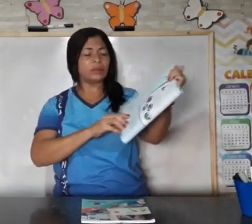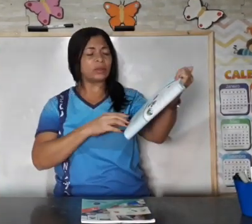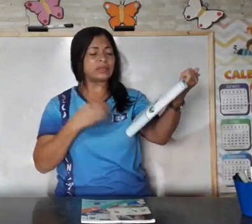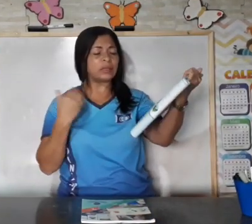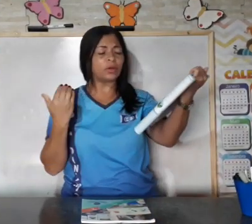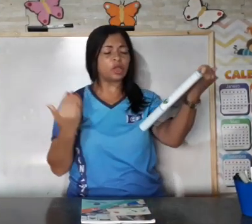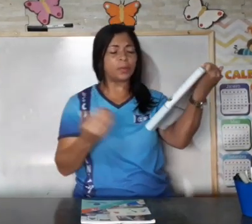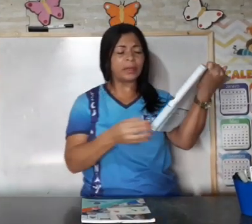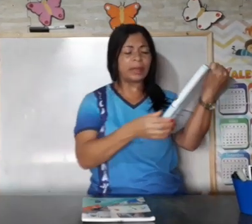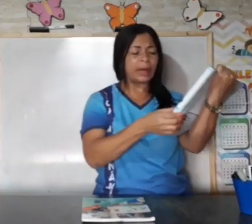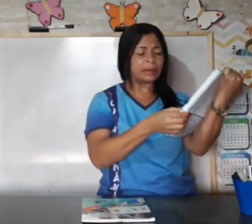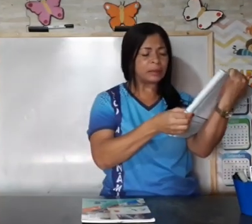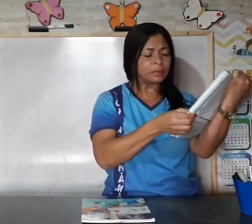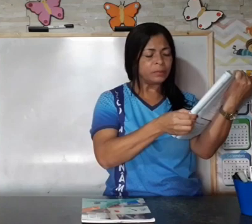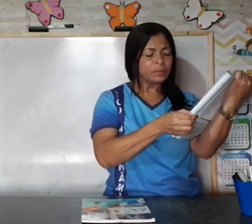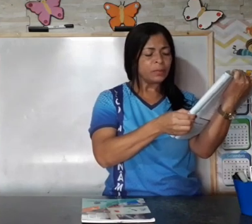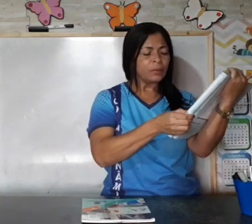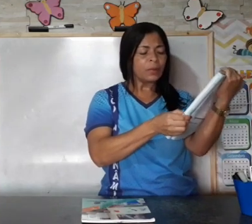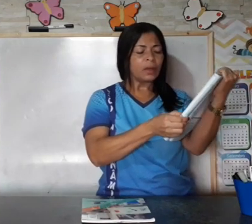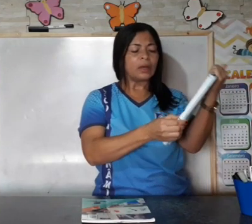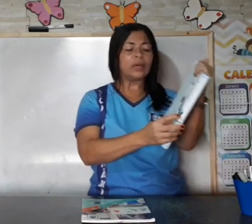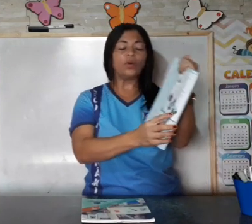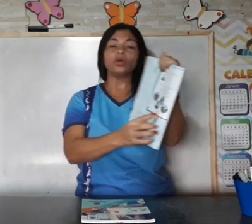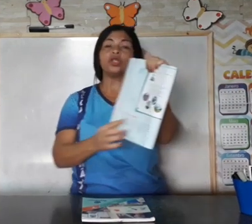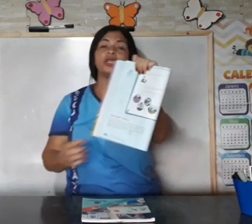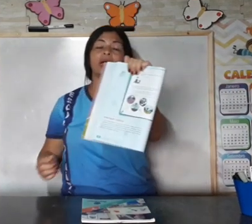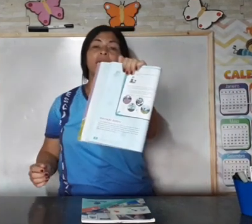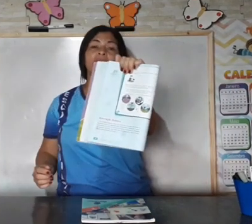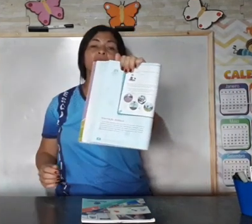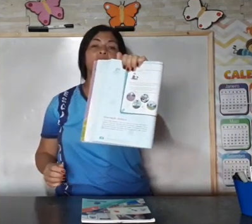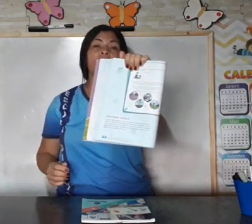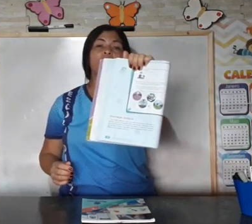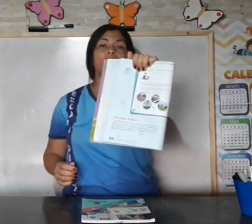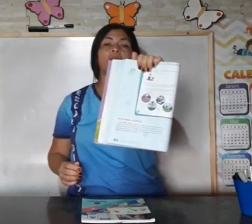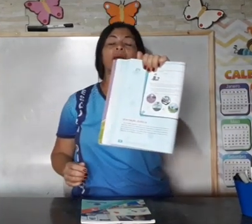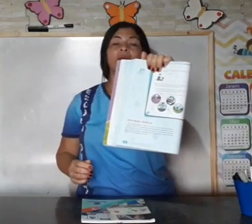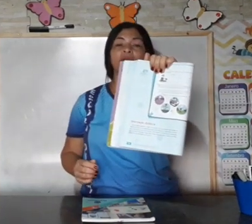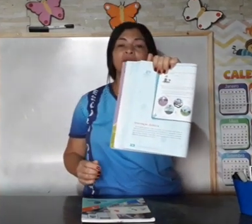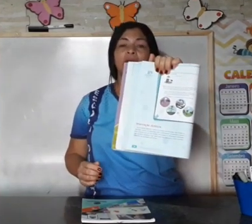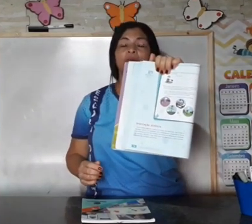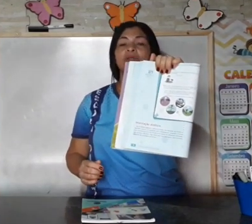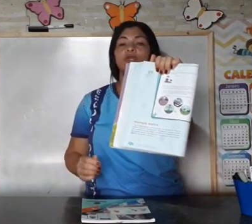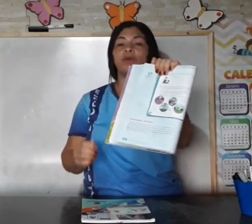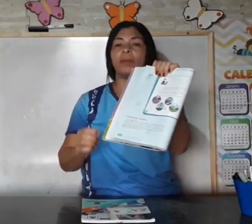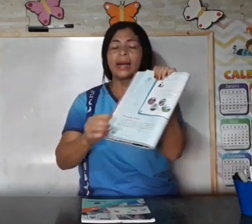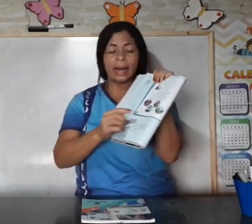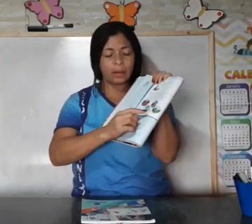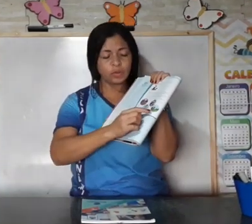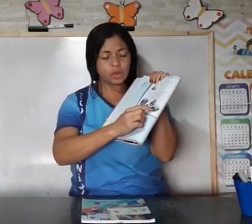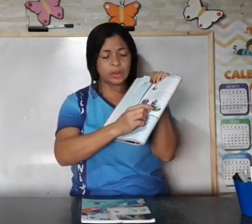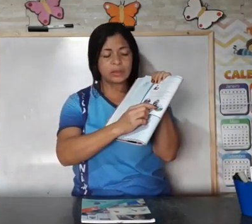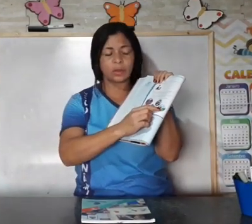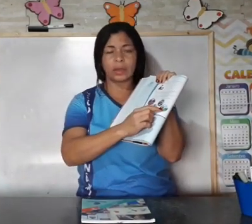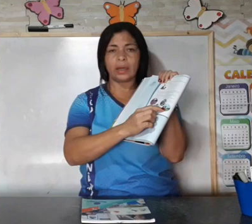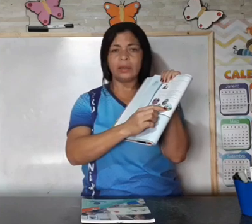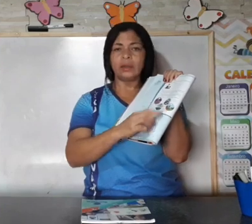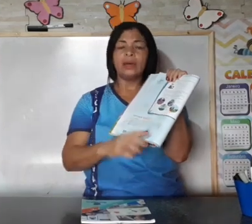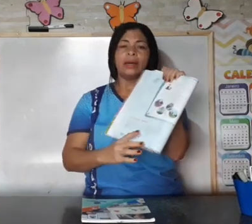tá sendo respeitada. E o outro já está brincando com a bola. Então, esse daqui vocês vão marcar um X, ok? Essa